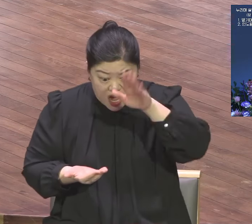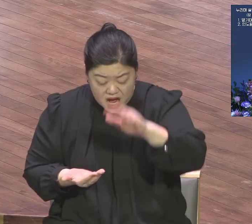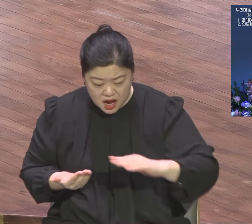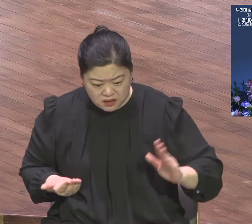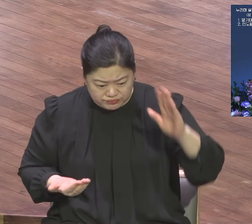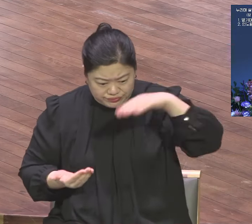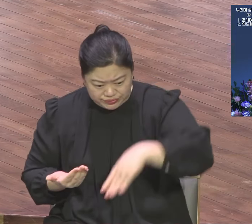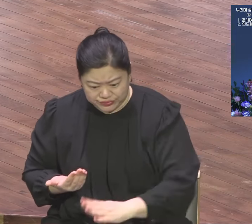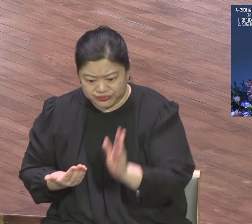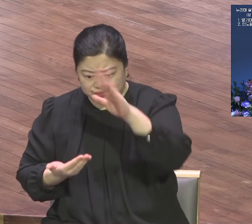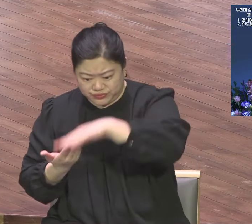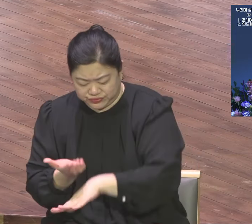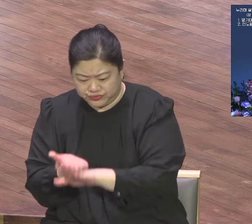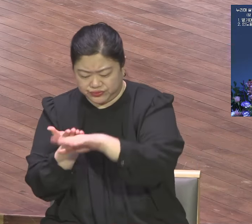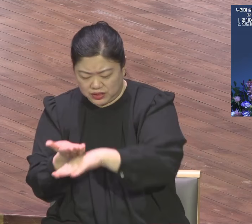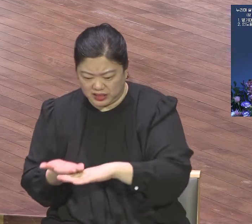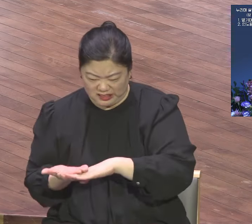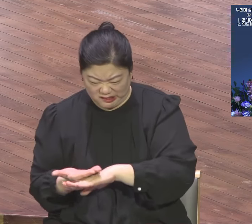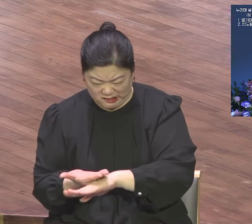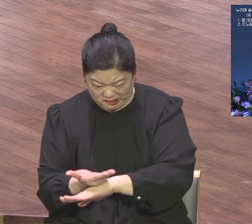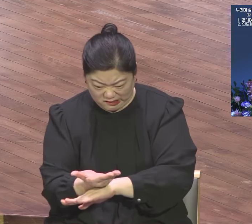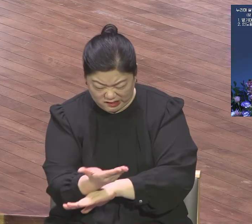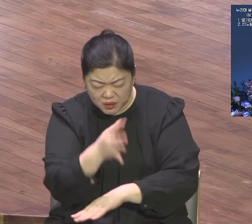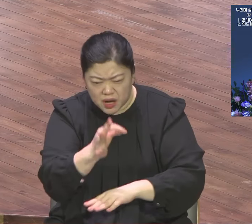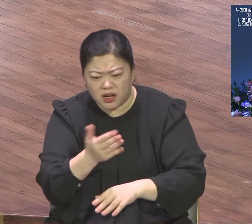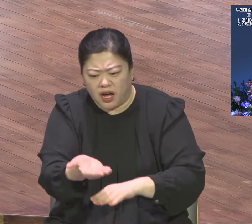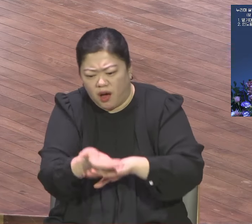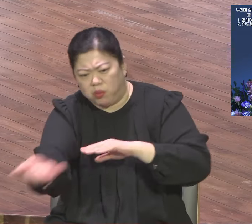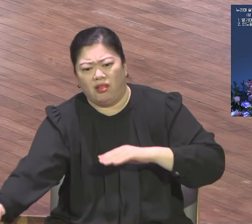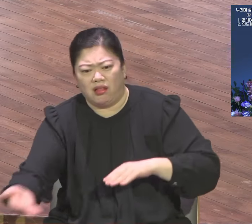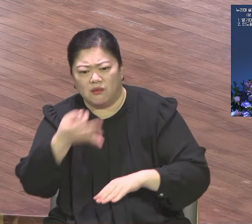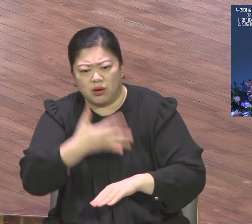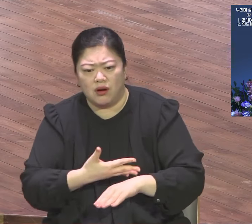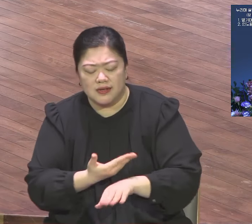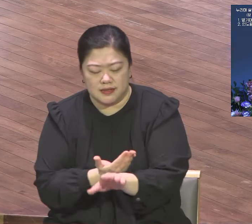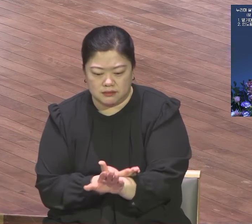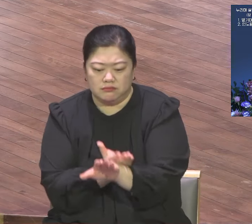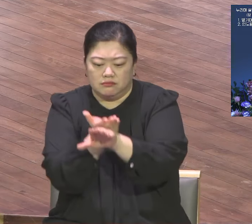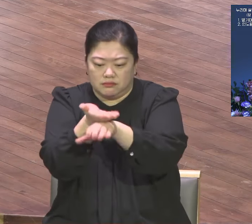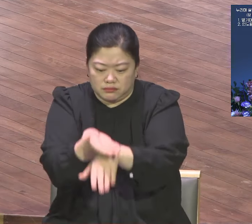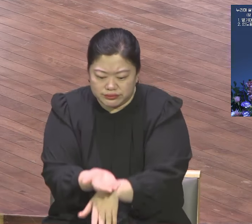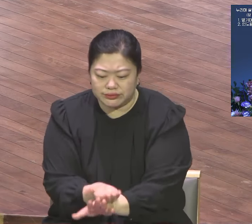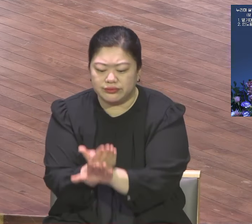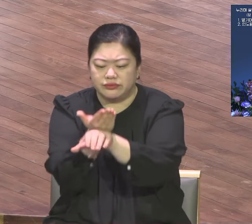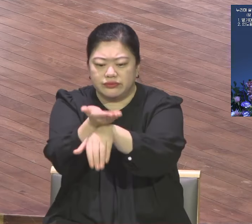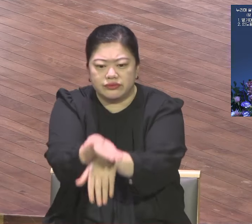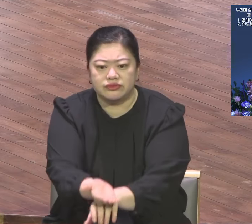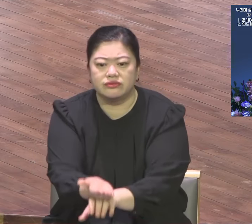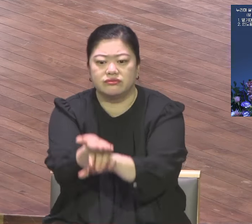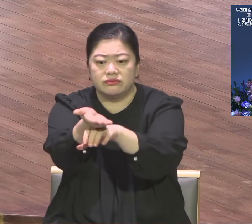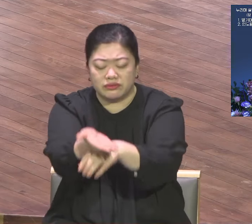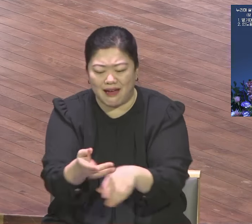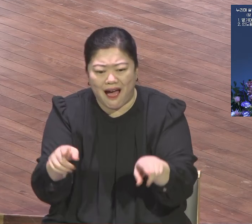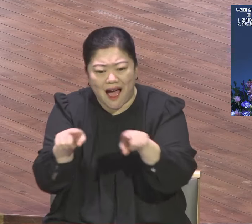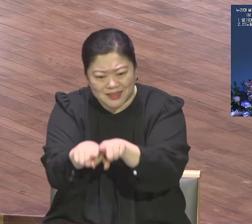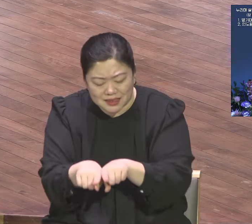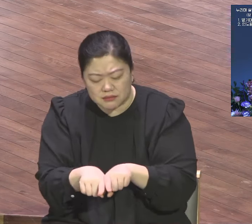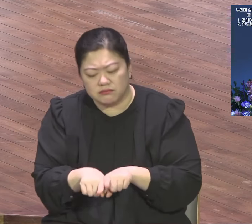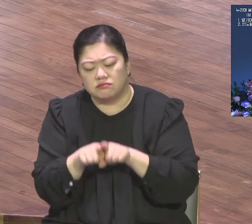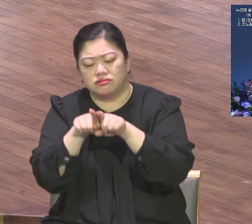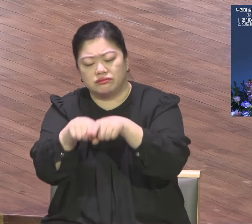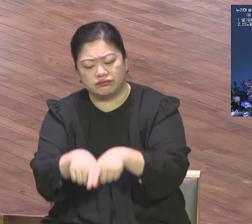파도 같이 올라가면 목사님 올라가면 같이 올라가고 내려가면 같이 내려가고 일어나면 일하고 전부 그 타면 편안하게